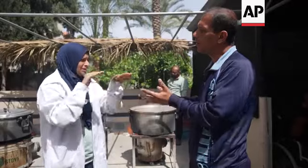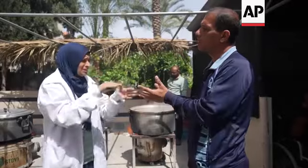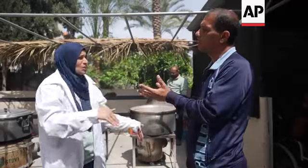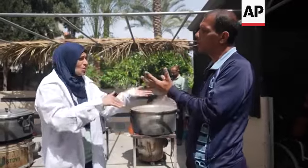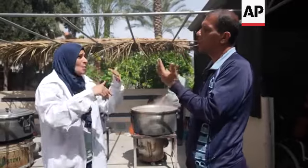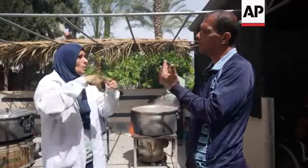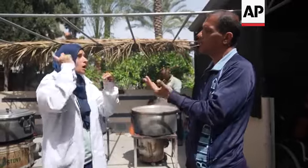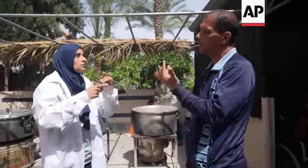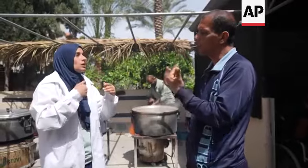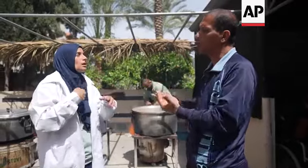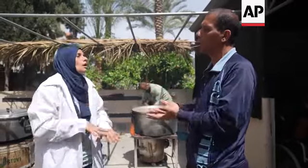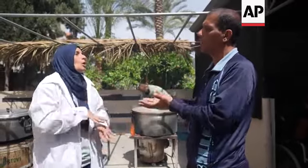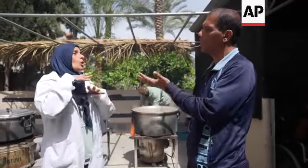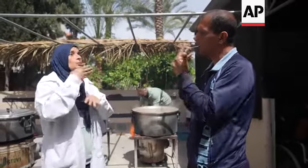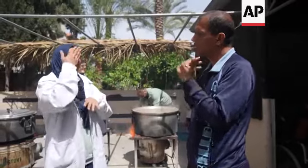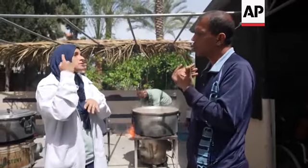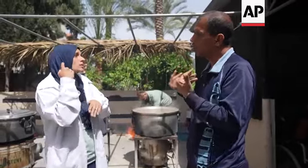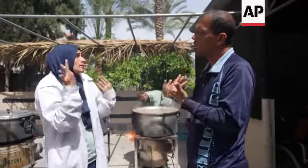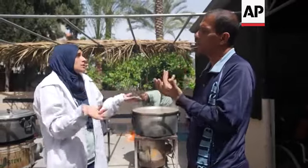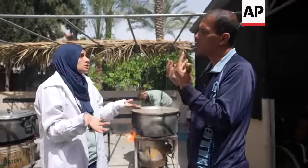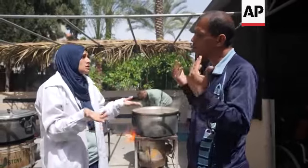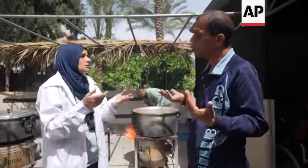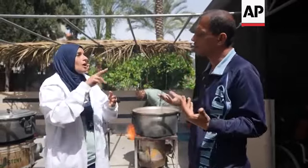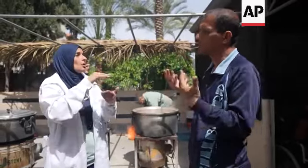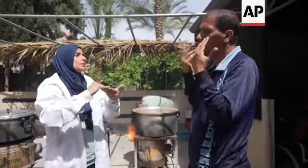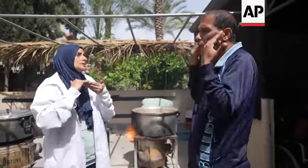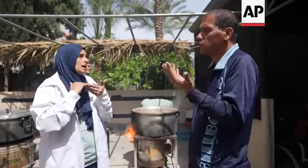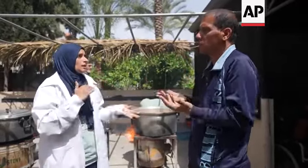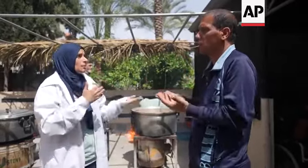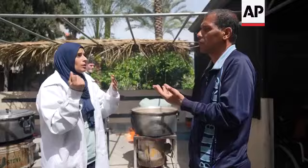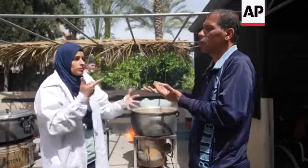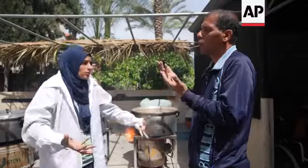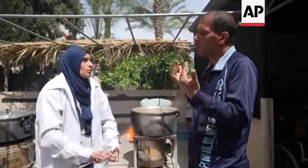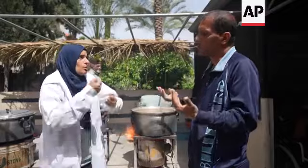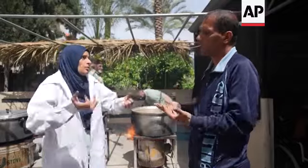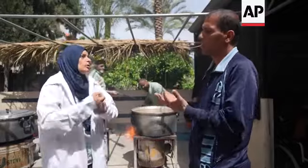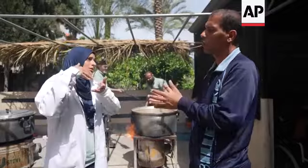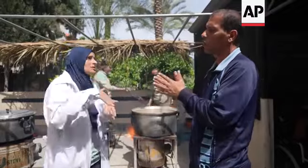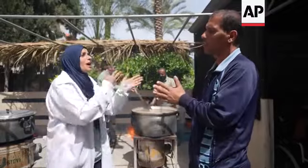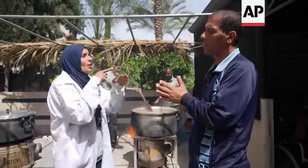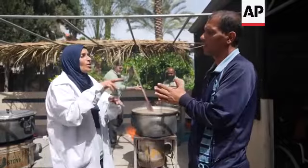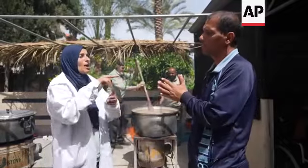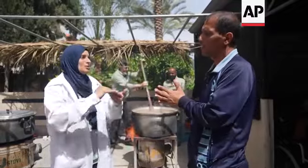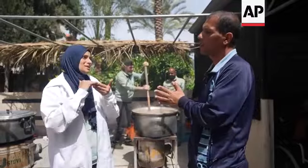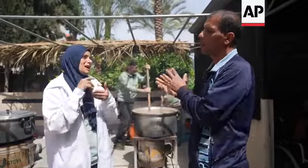هنا ما هو اللي قومها وقالها قومي في صوت قصف، انا ما كنت سامع. هو ساعدها، اخوها ساعدها داخل البيت